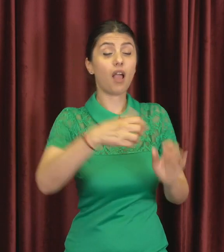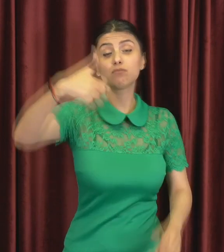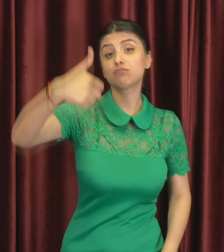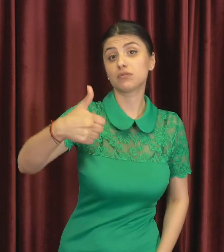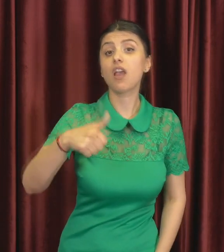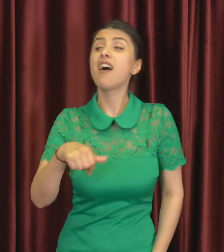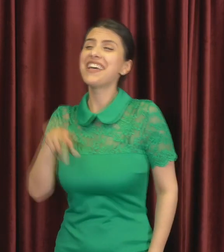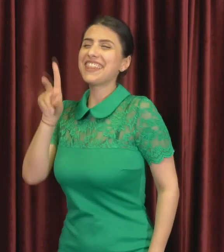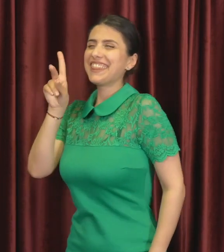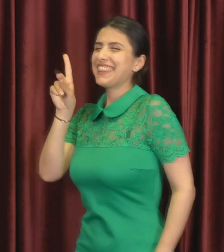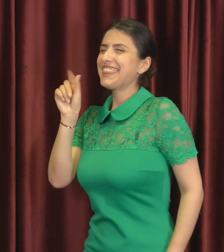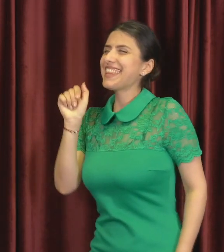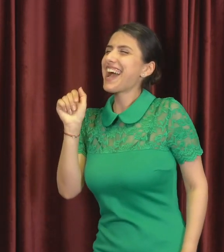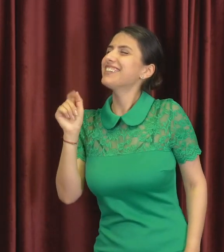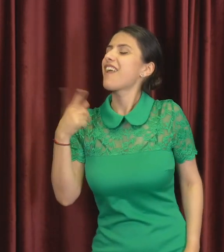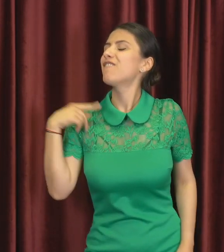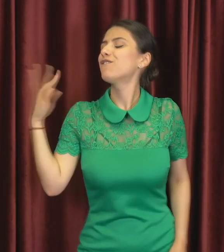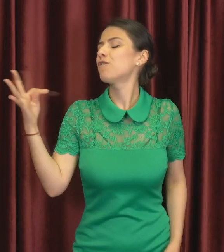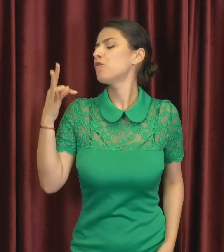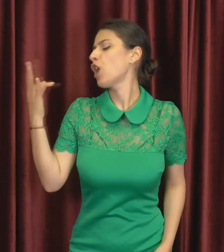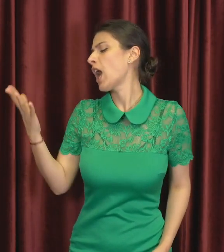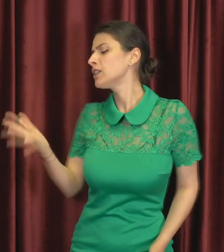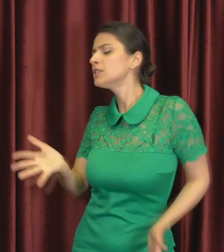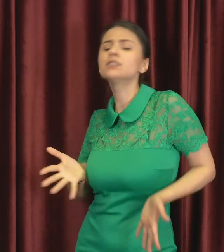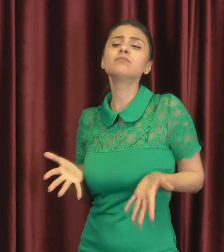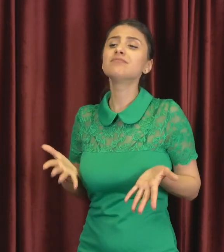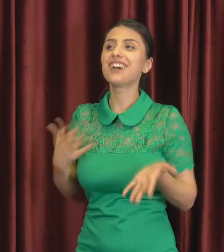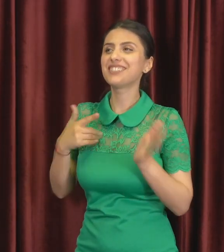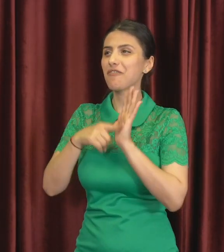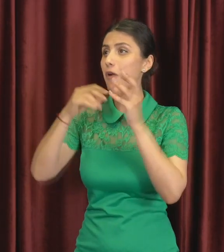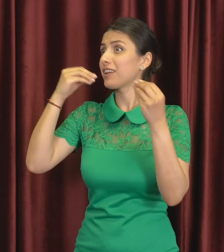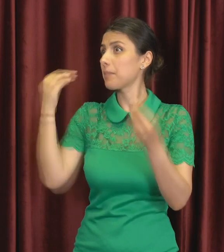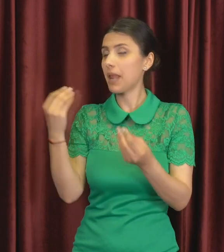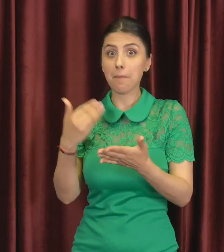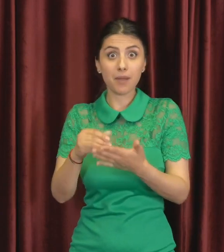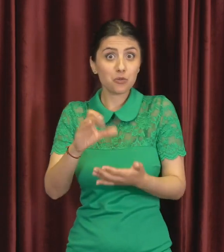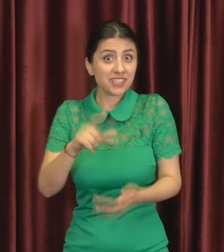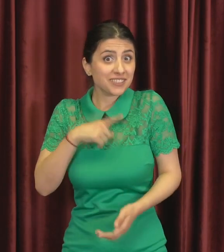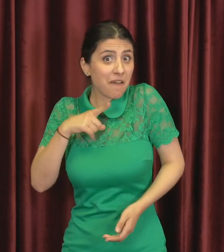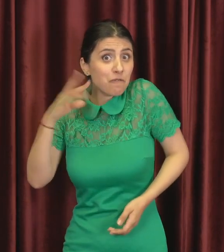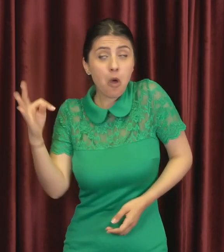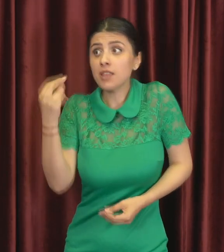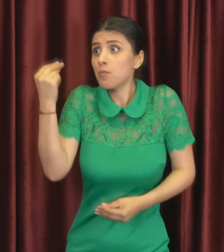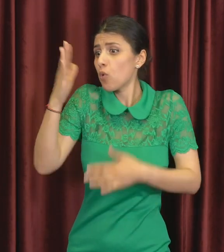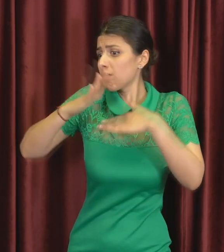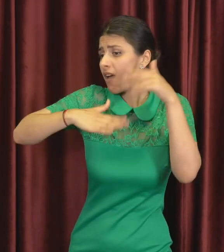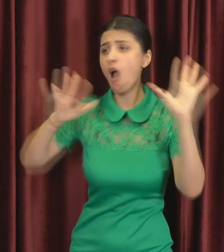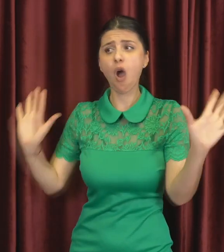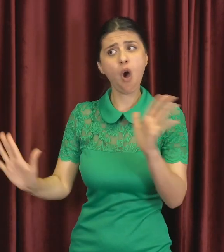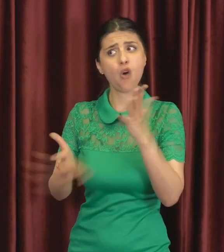Da! Foarte! Extrem de apreciată! Pentru că sunt foarte bună la orice joc și știu